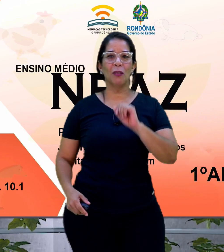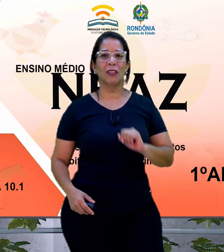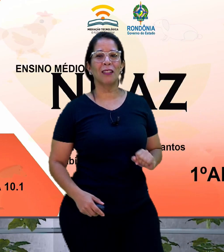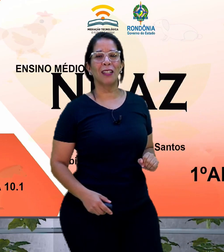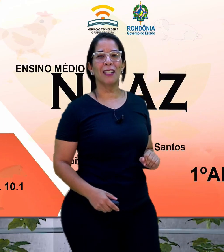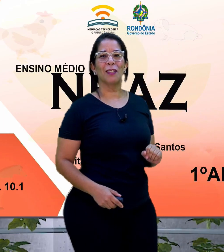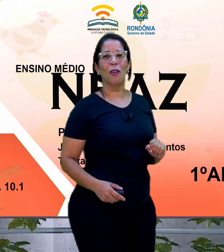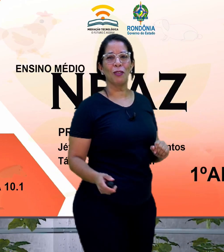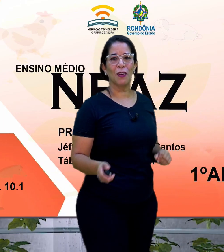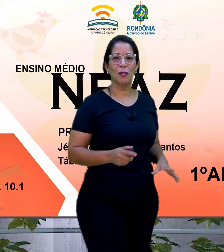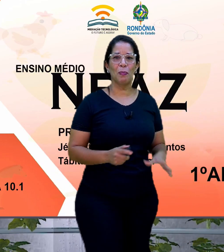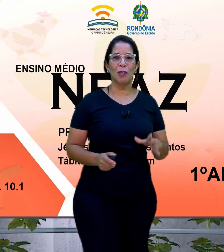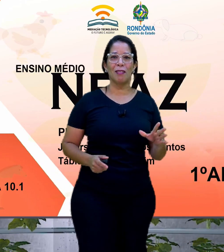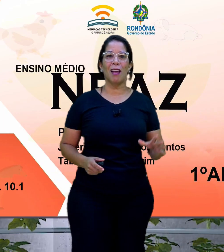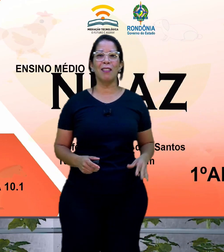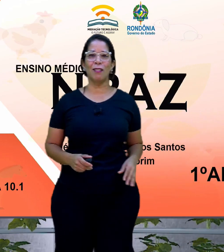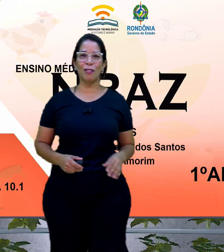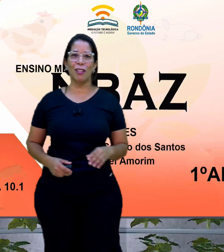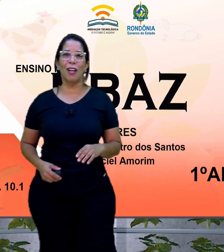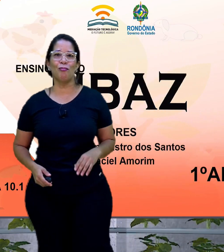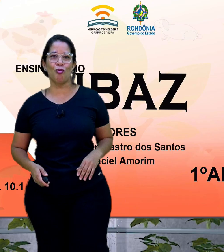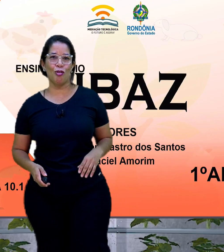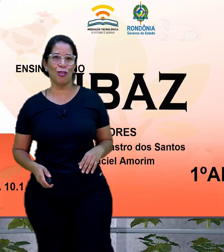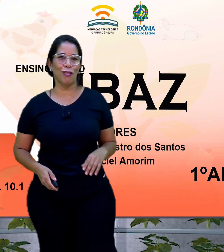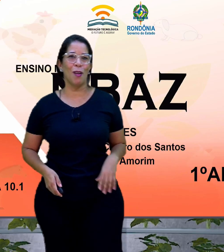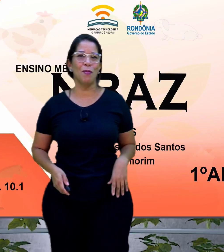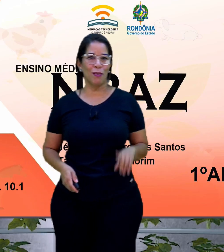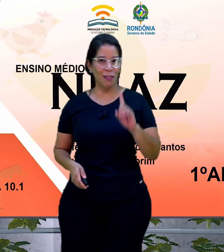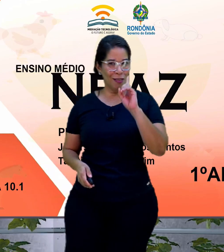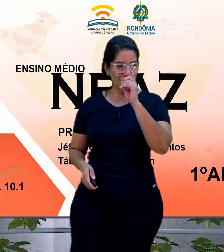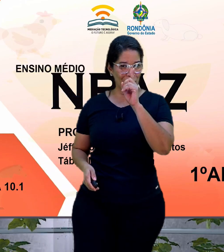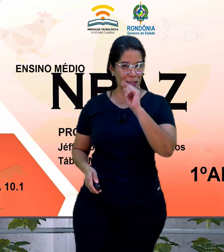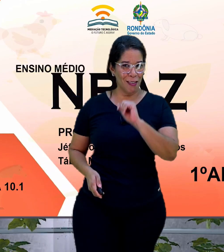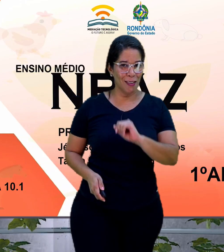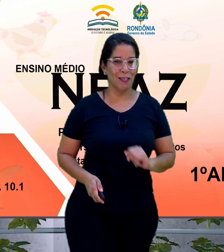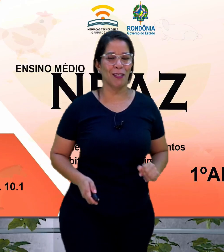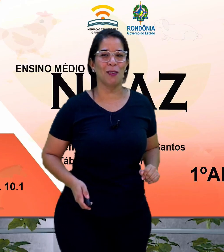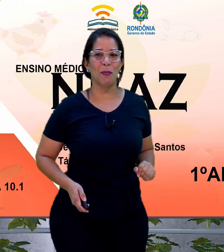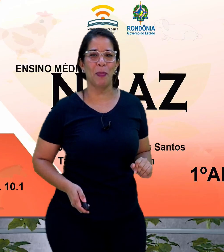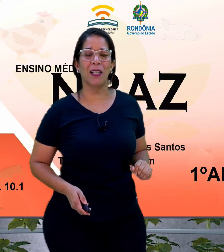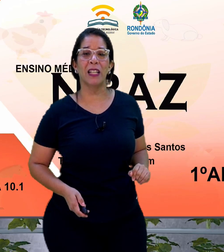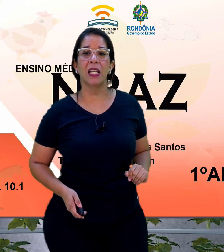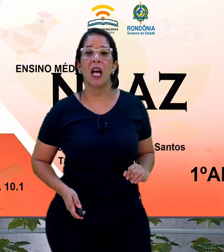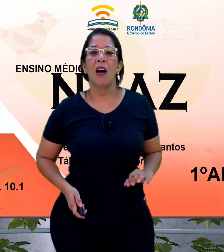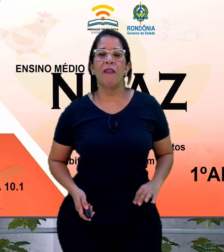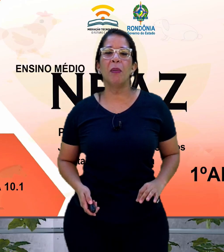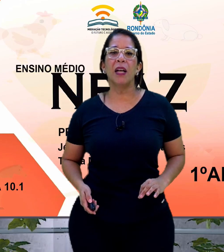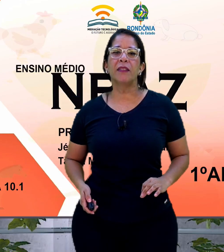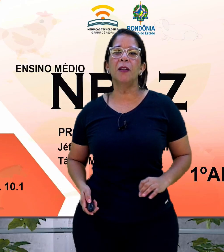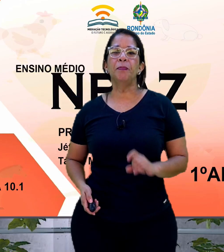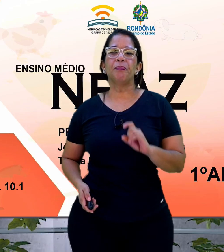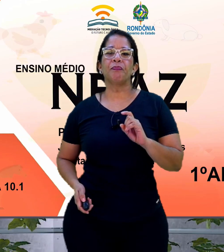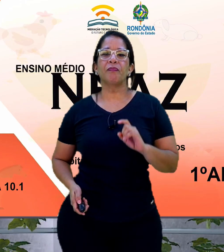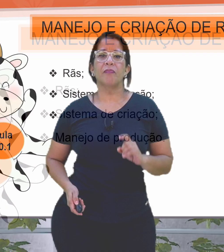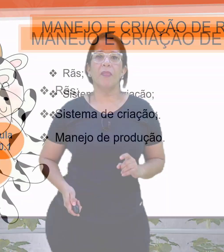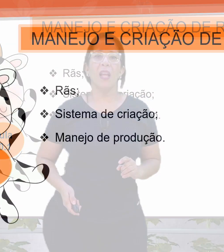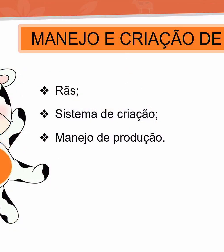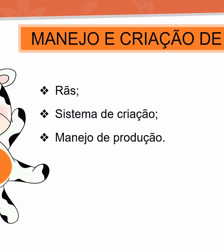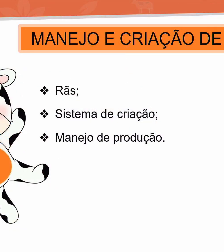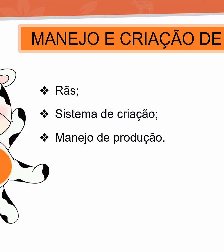Teve uns garotados que eles gostam de fazer uns prints interessantes aí da gente, né, menino? Vocês estão me pegando aí. Vamos lá,